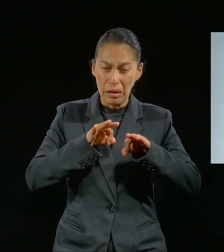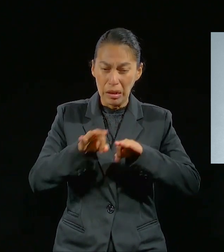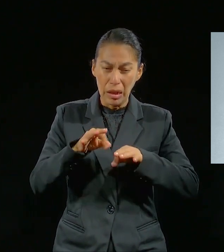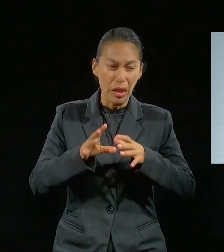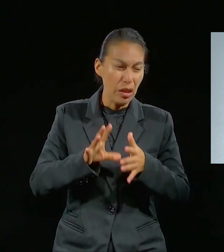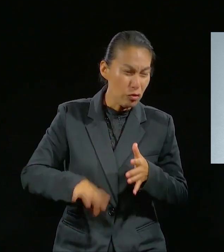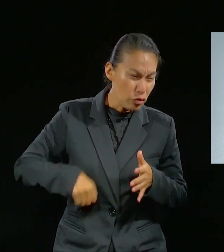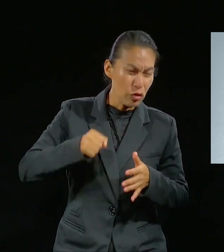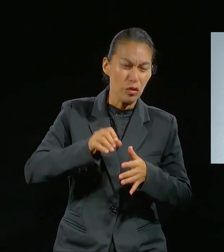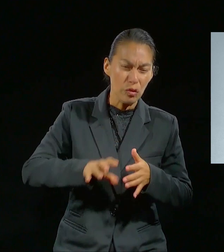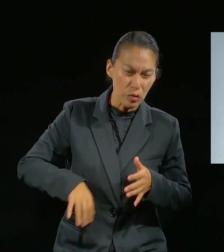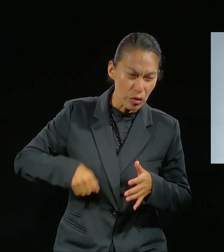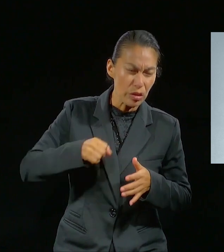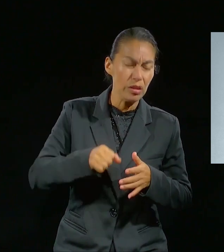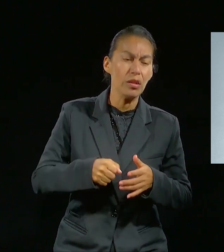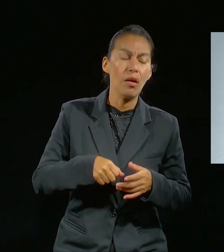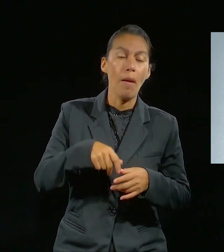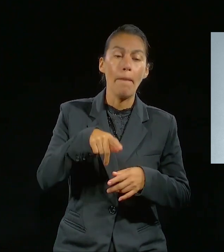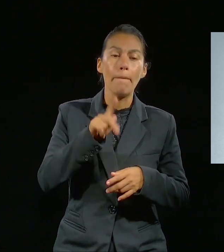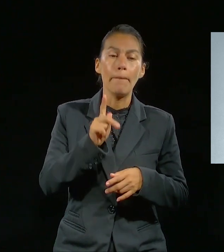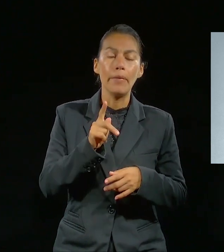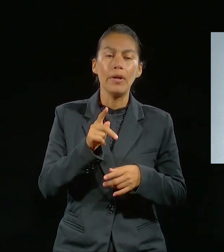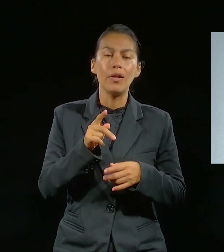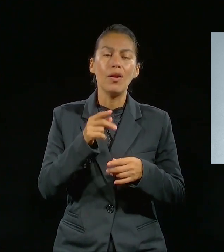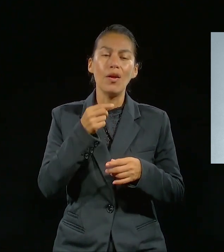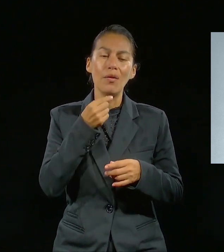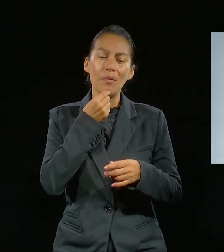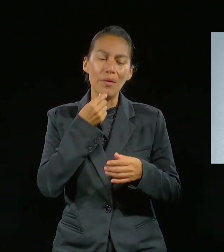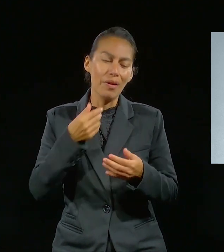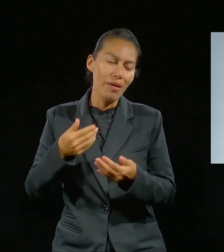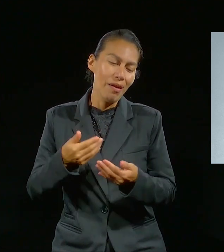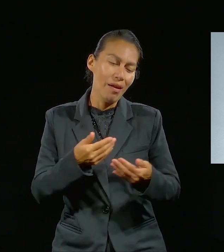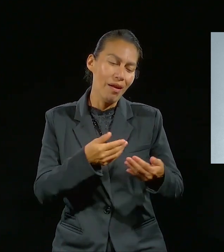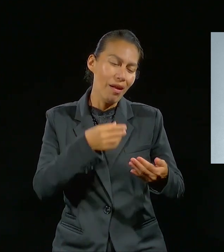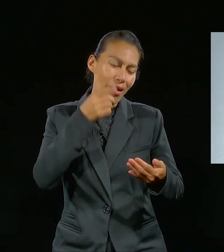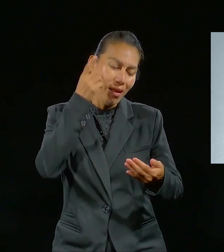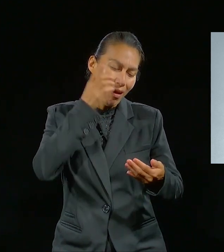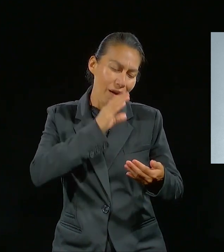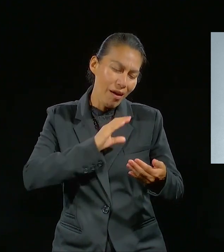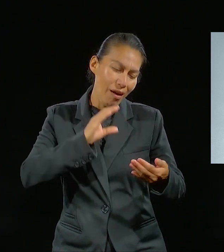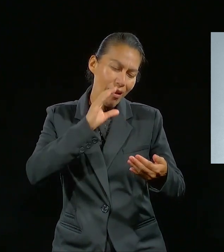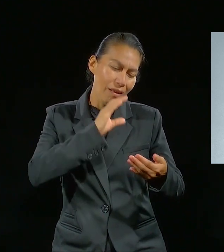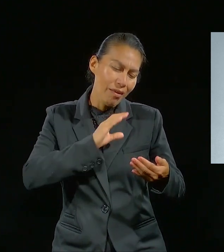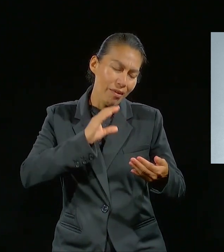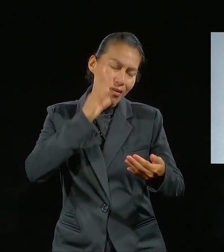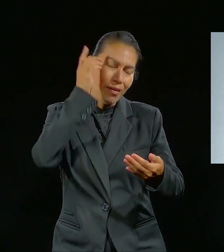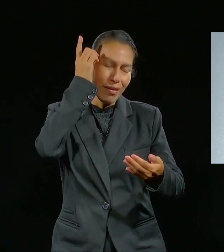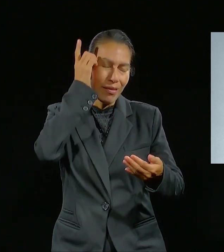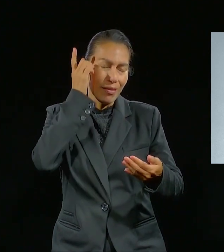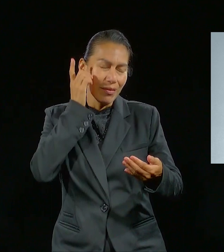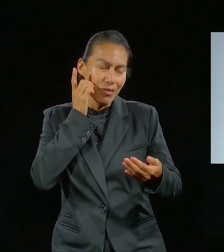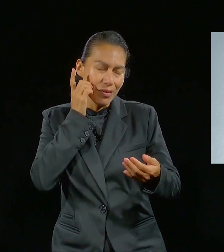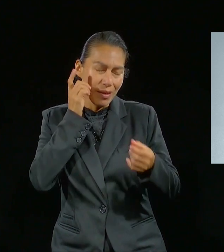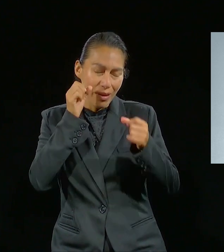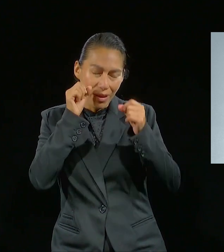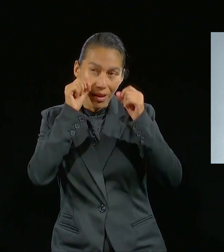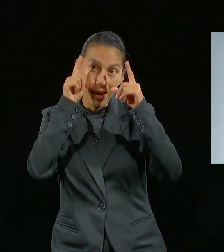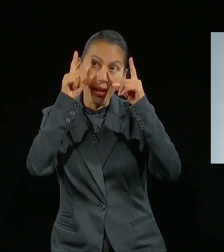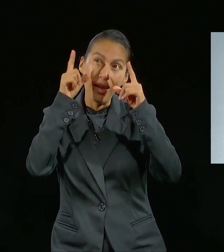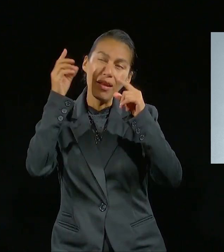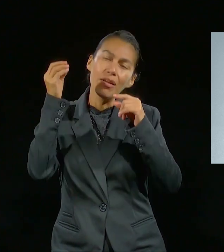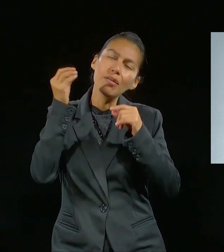afán pasaban, un cantar de sus labios te dormía, y al despertar tus labios te